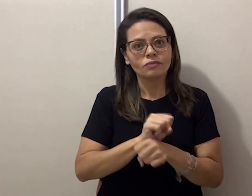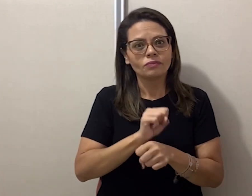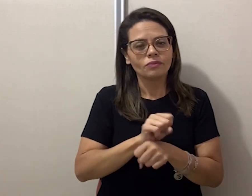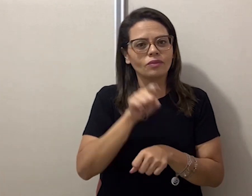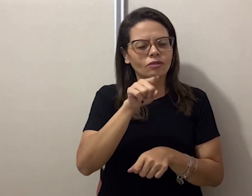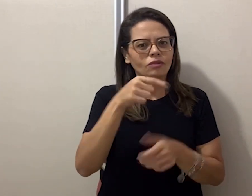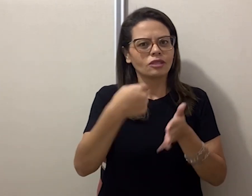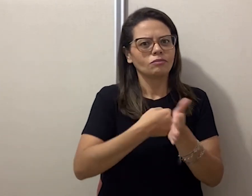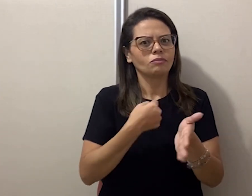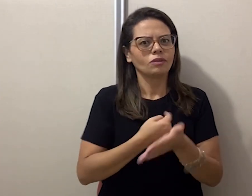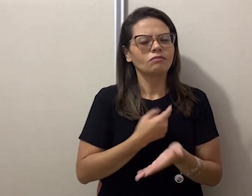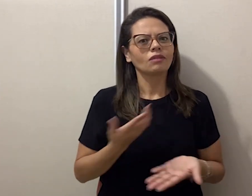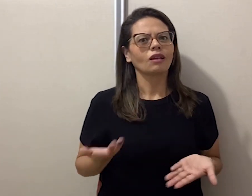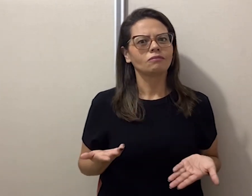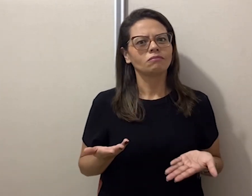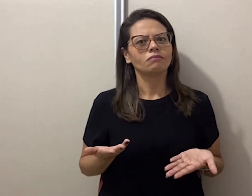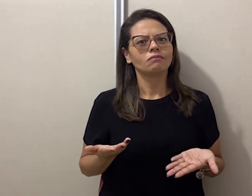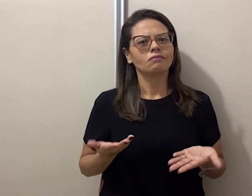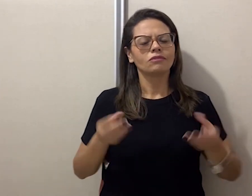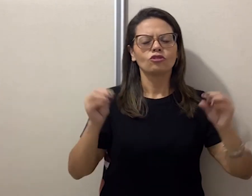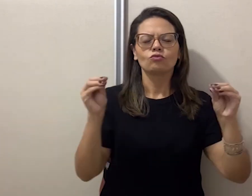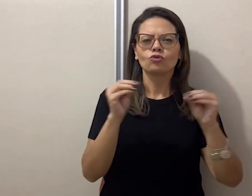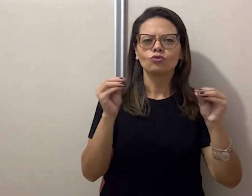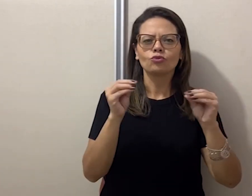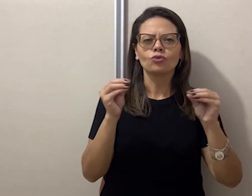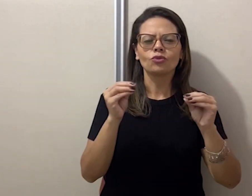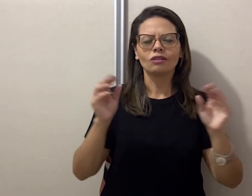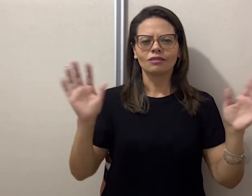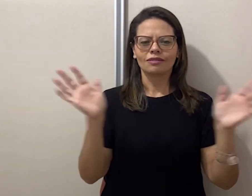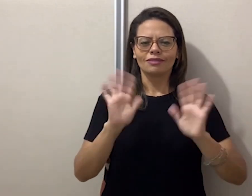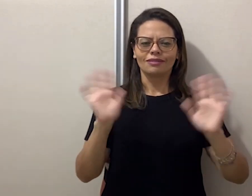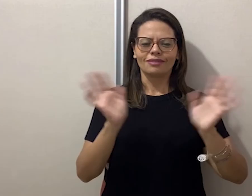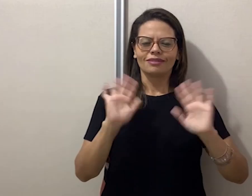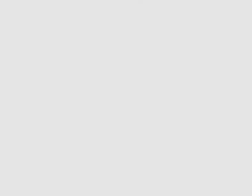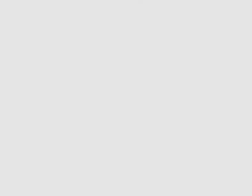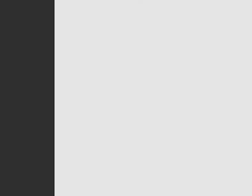vez mais, ok? Eu vou esperar suas perguntas, suas dúvidas.